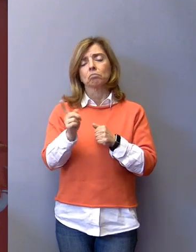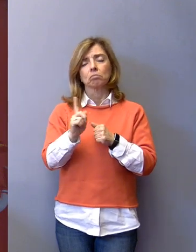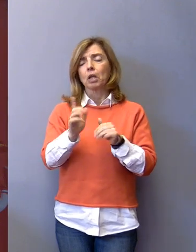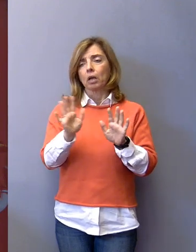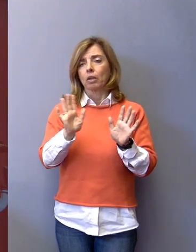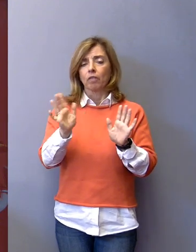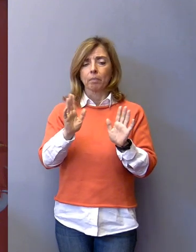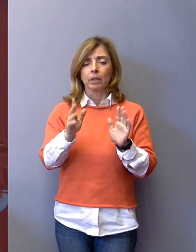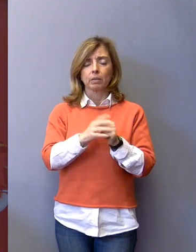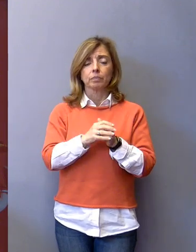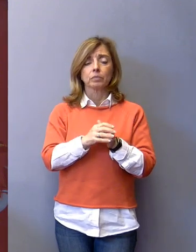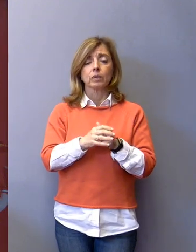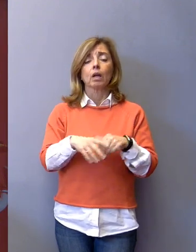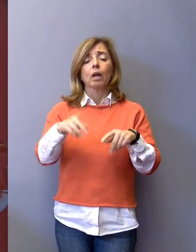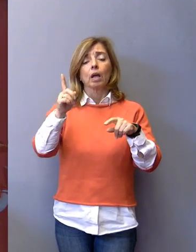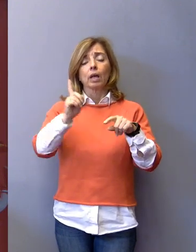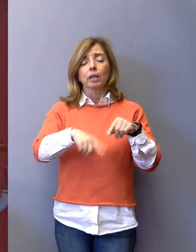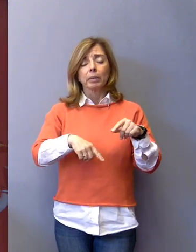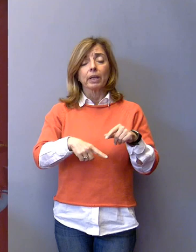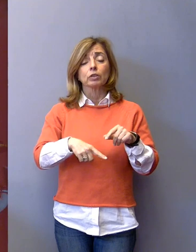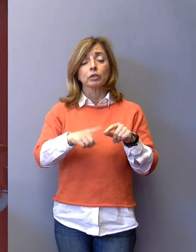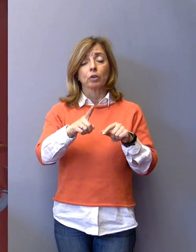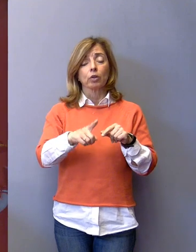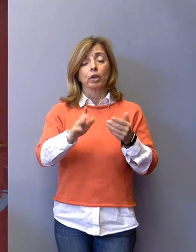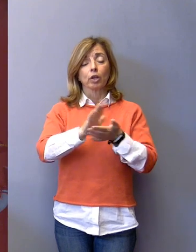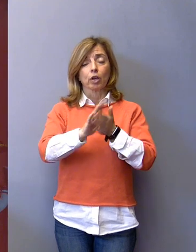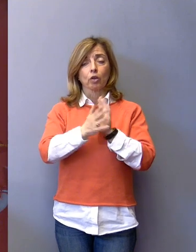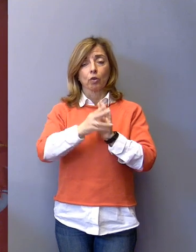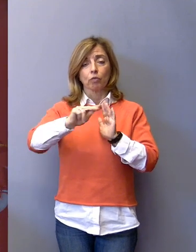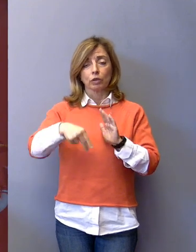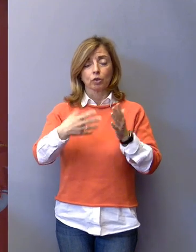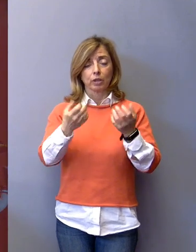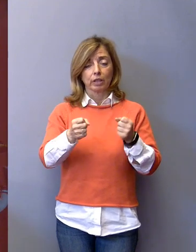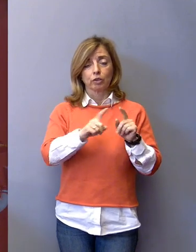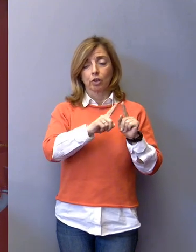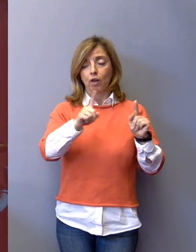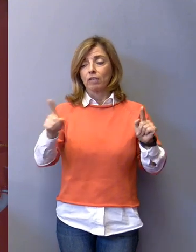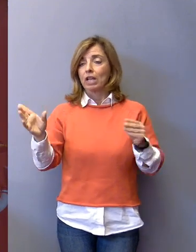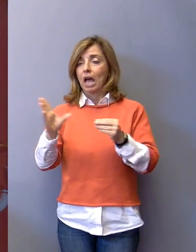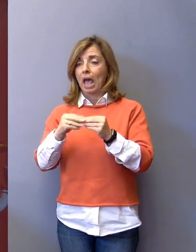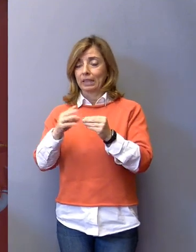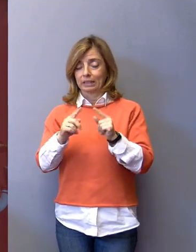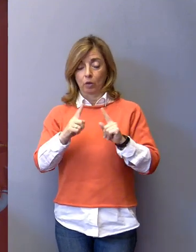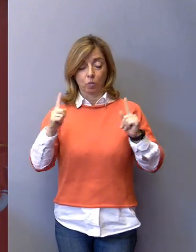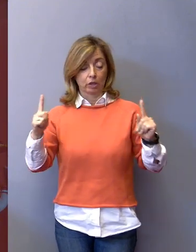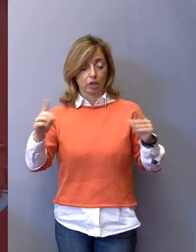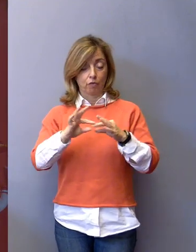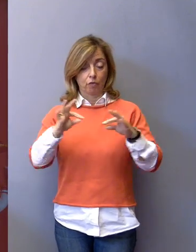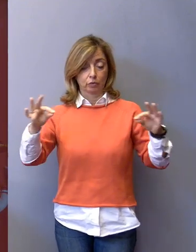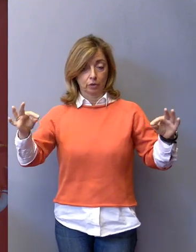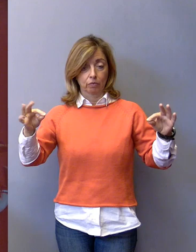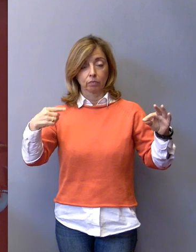da con l'eliminazione delle relative convinzioni attuative fino a esecutivo verrebbe eliminata appunto viene proposta